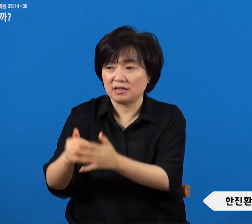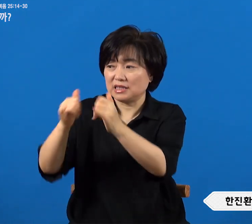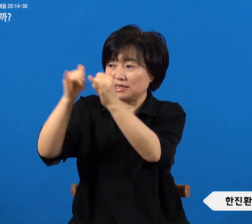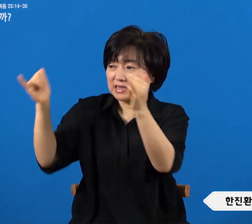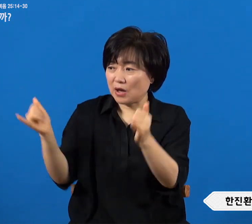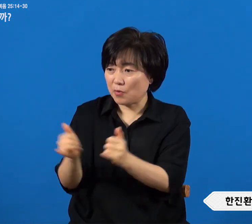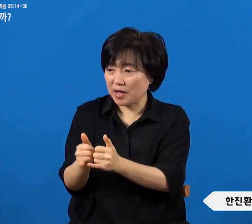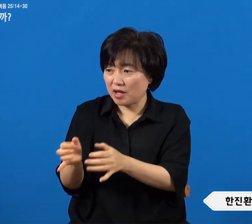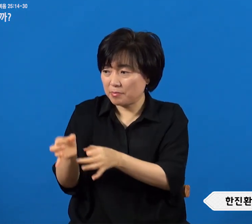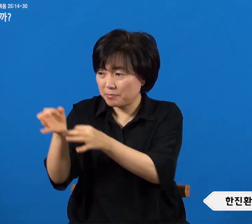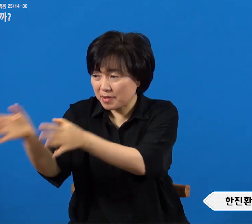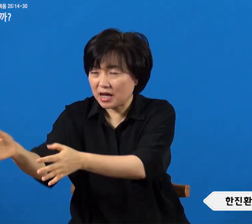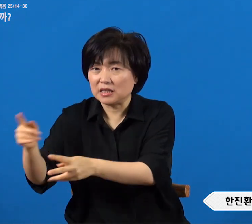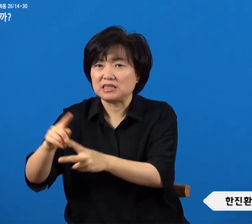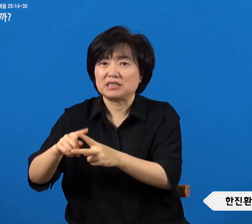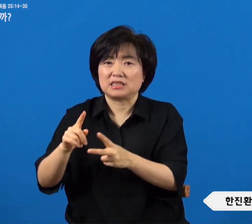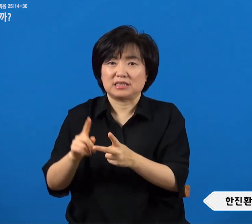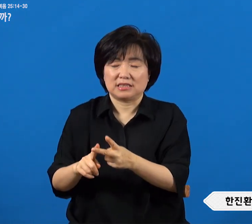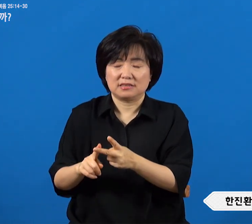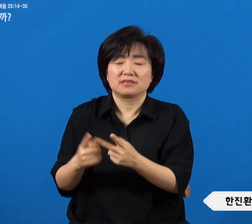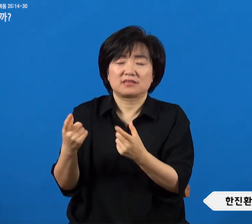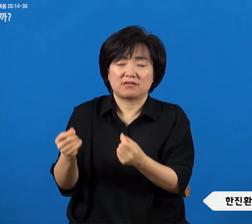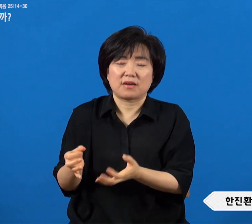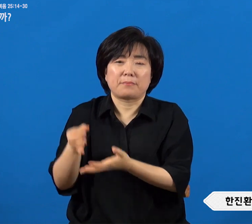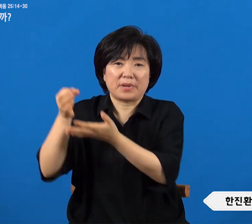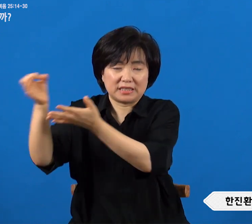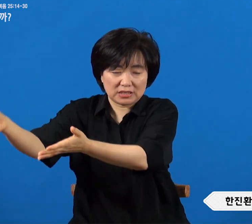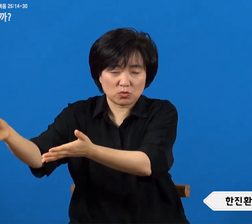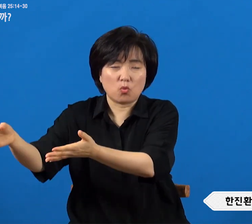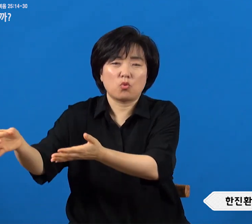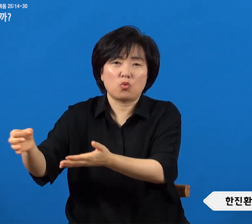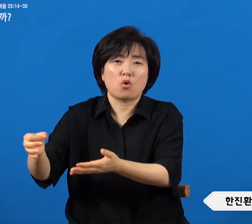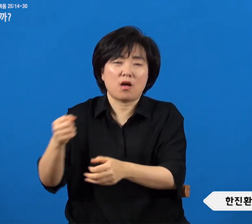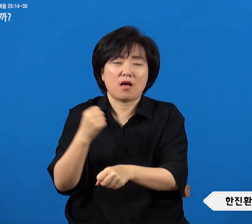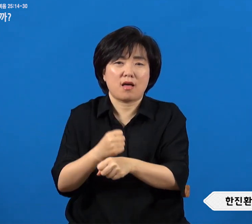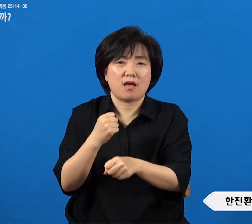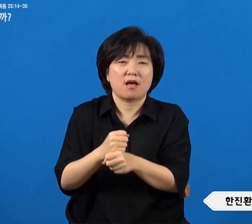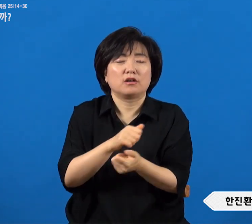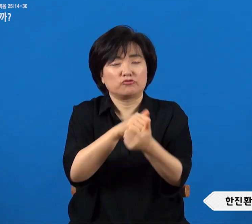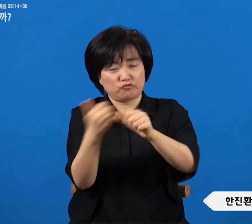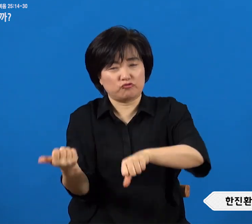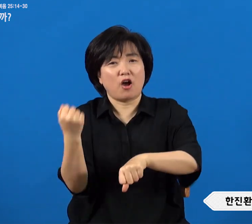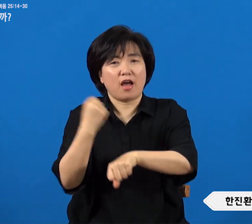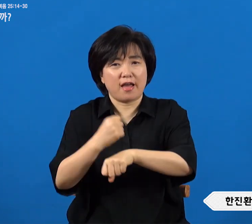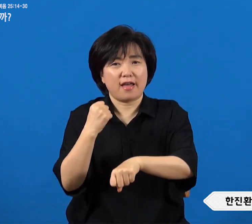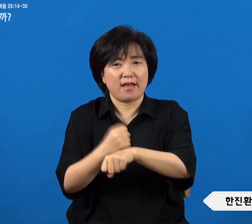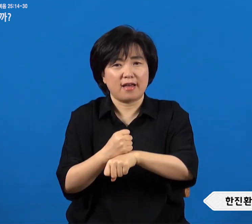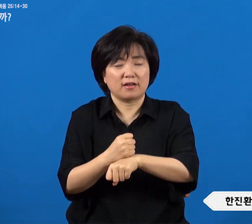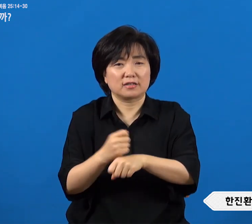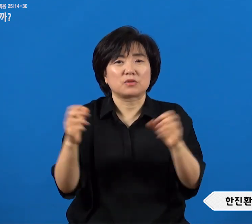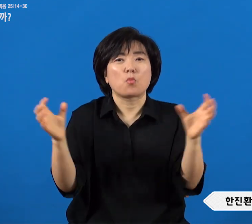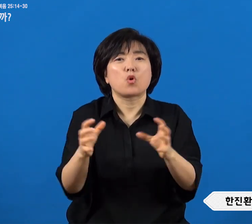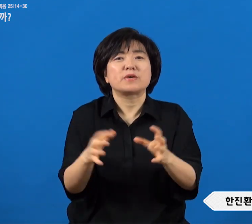하든지 그렇게 바치고 떠나겠다 하는 것이 그 모임의